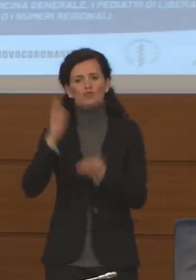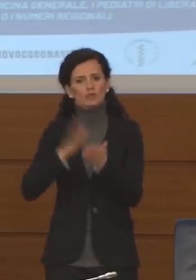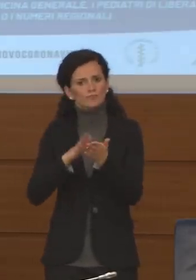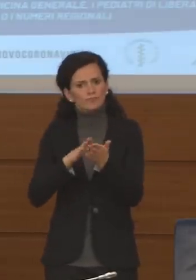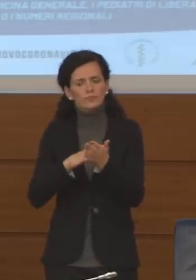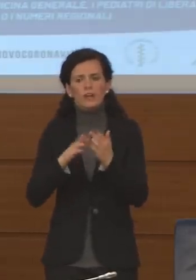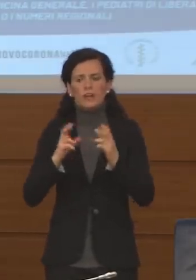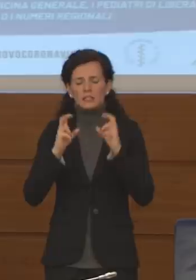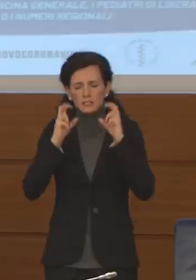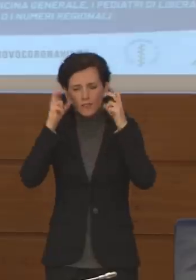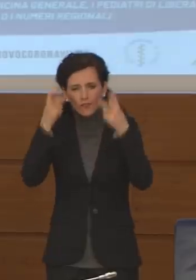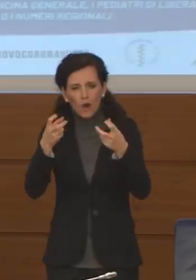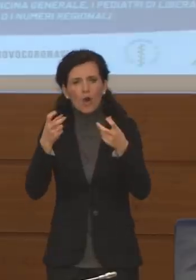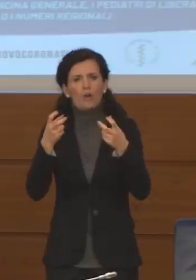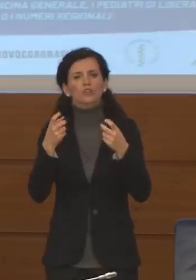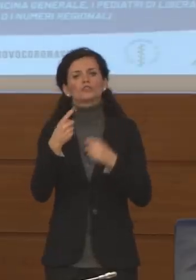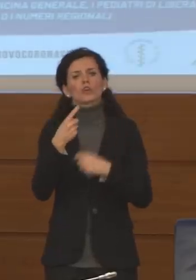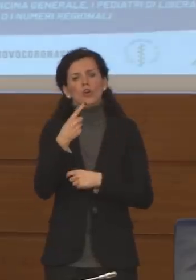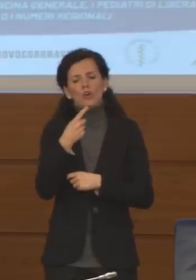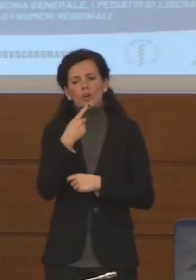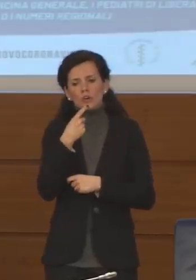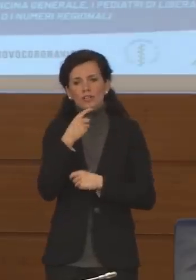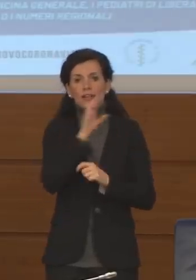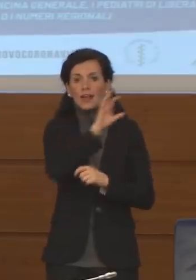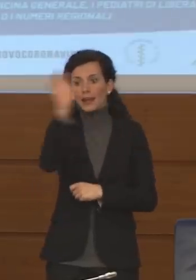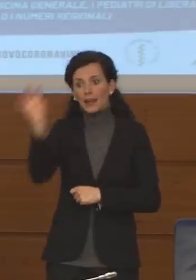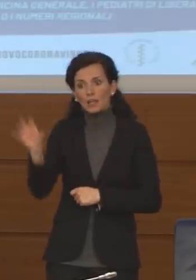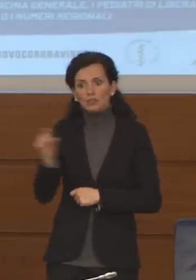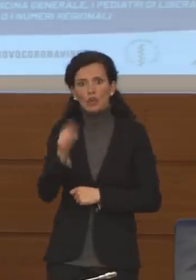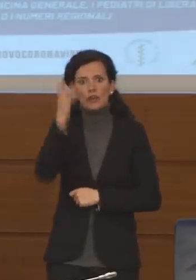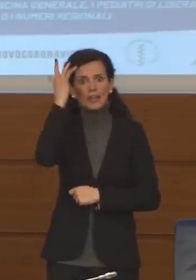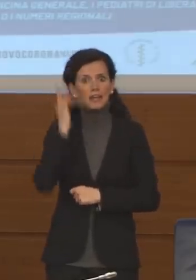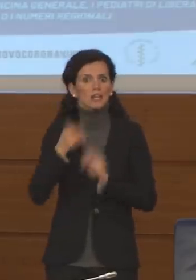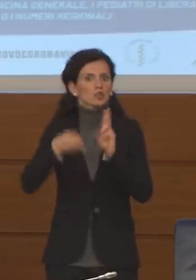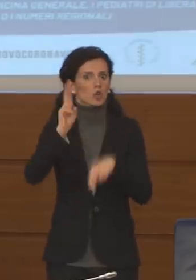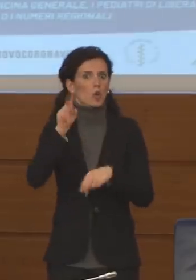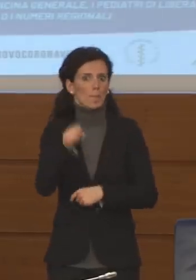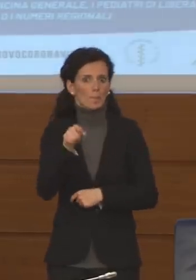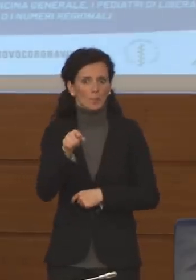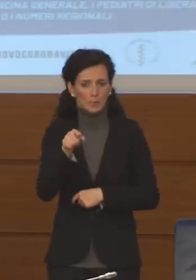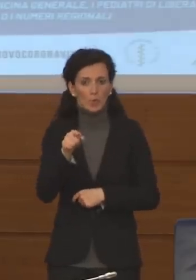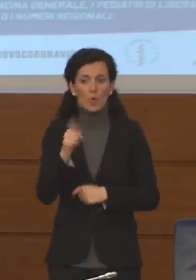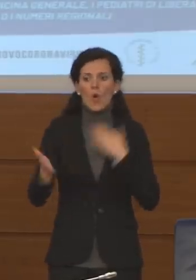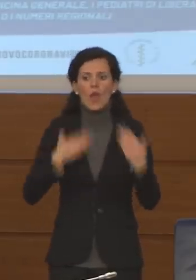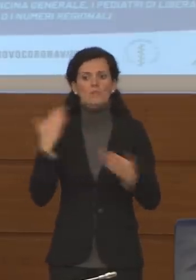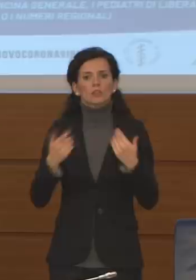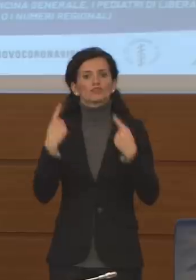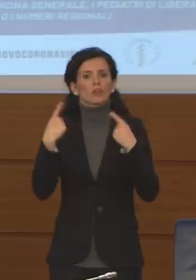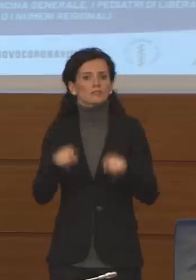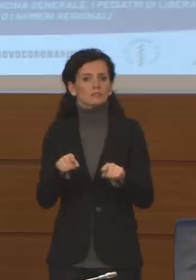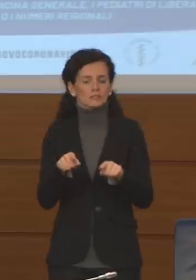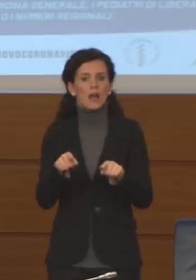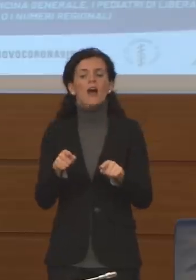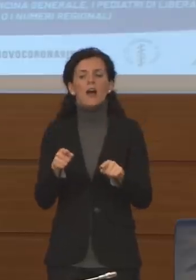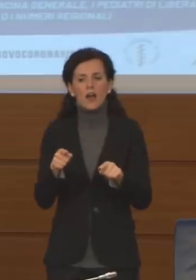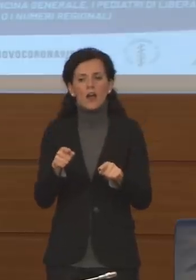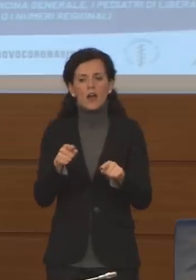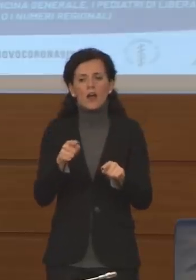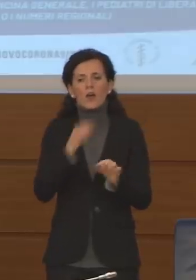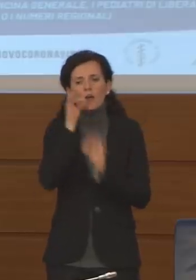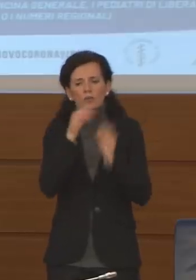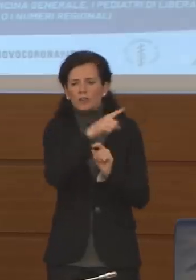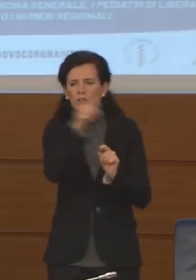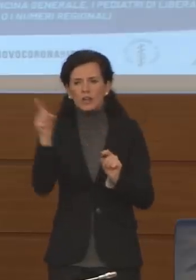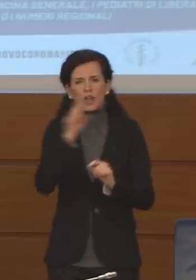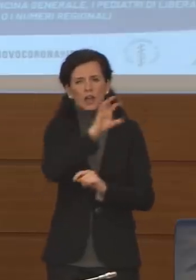che si sta facendo a livello delle regioni più coinvolte in questa emergenza nel riorganizzarsi